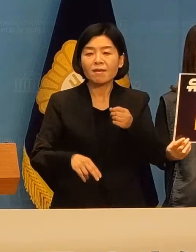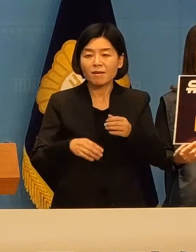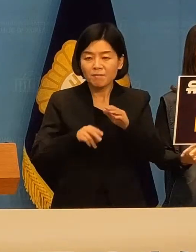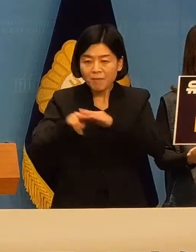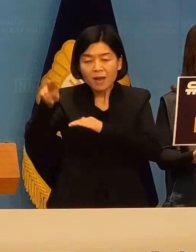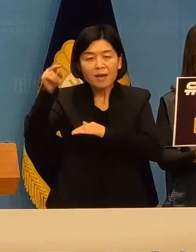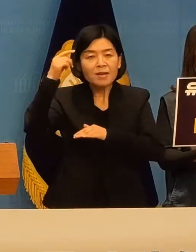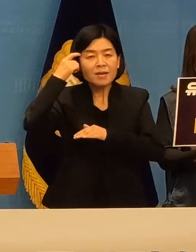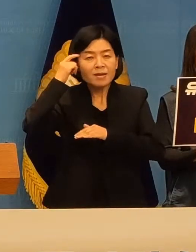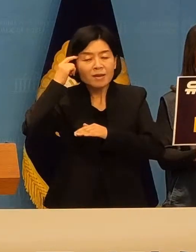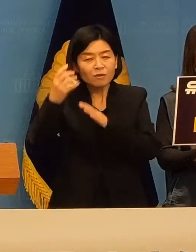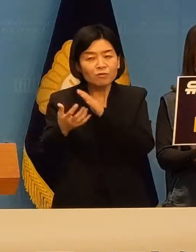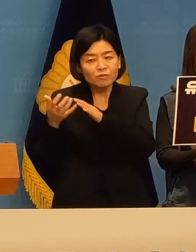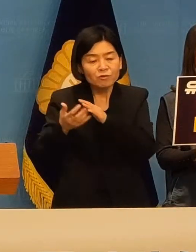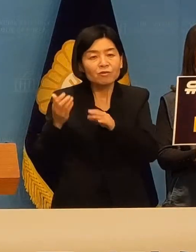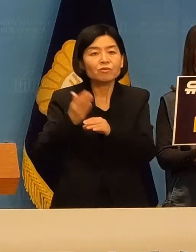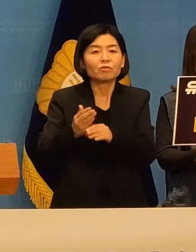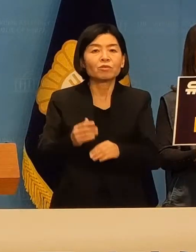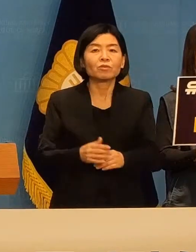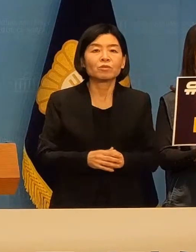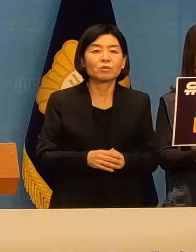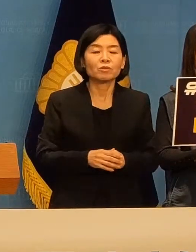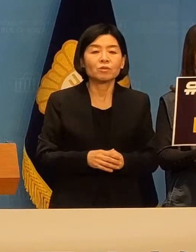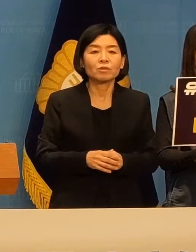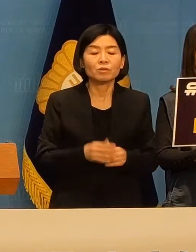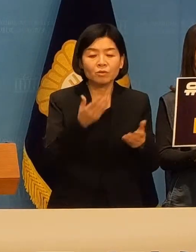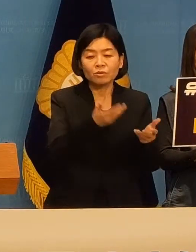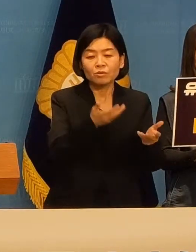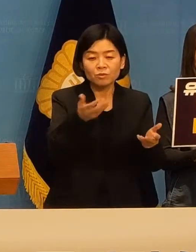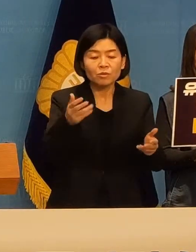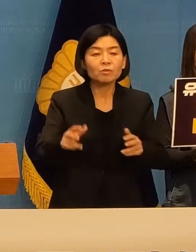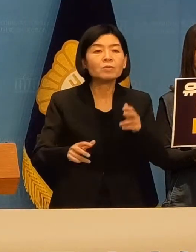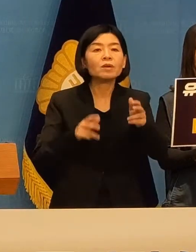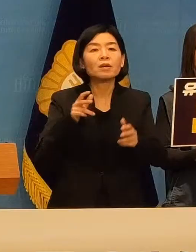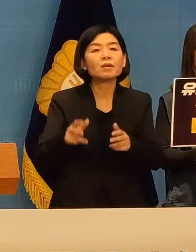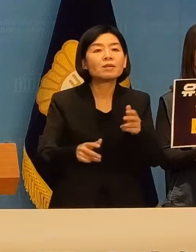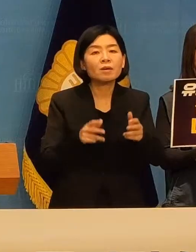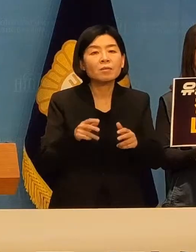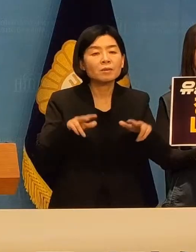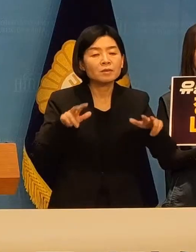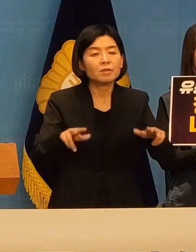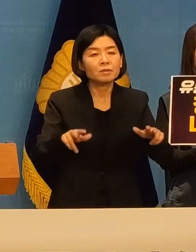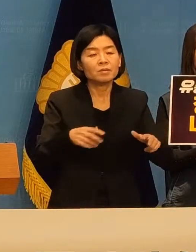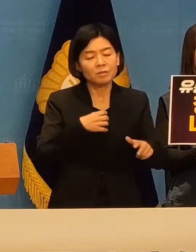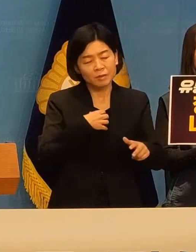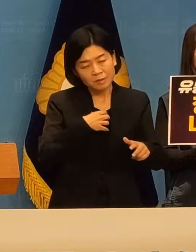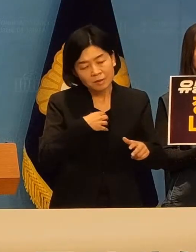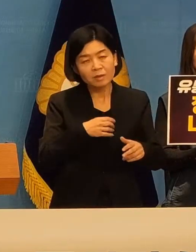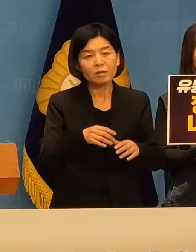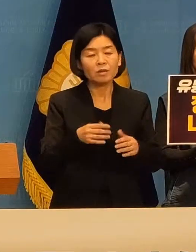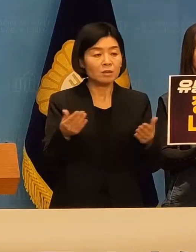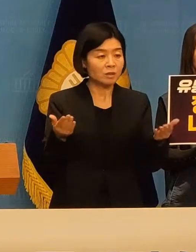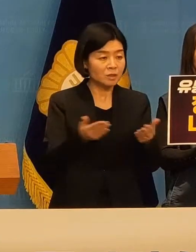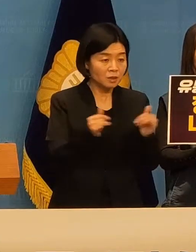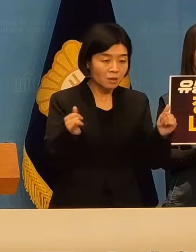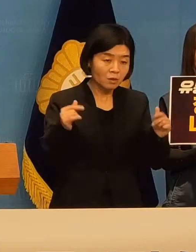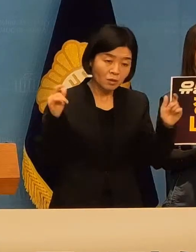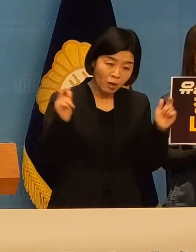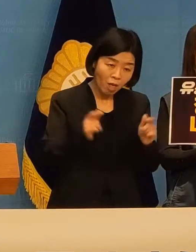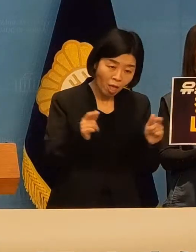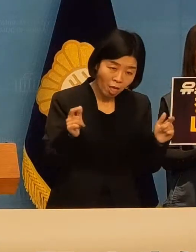중이다. 현재 유통산업에 끊이지 않는 파도처럼 계속 몰아치는 구조조정의 핵심